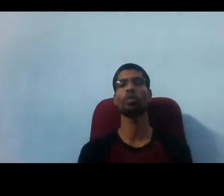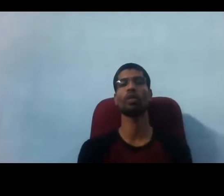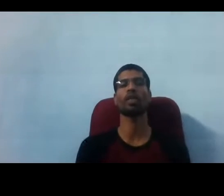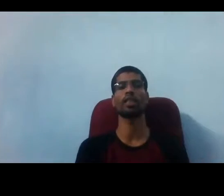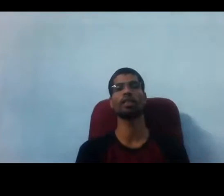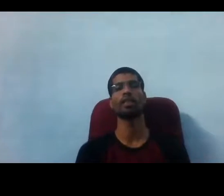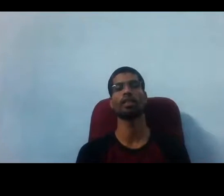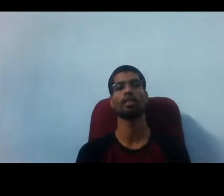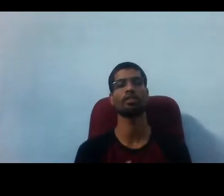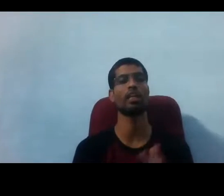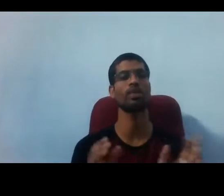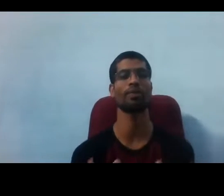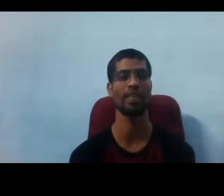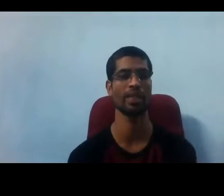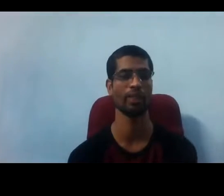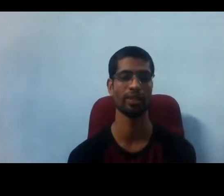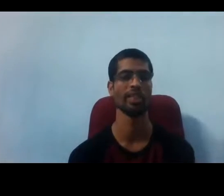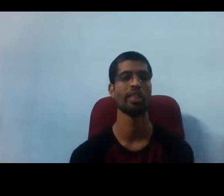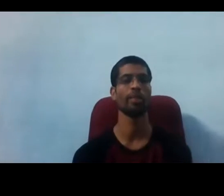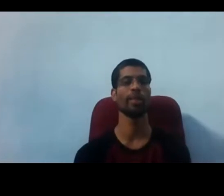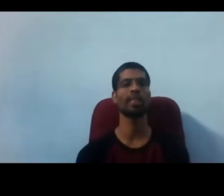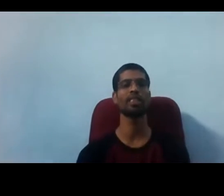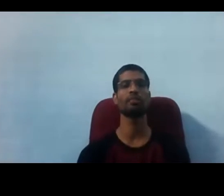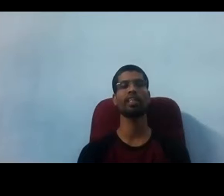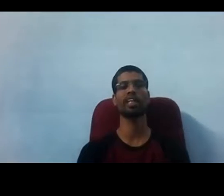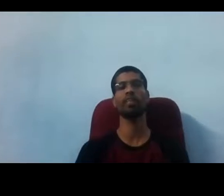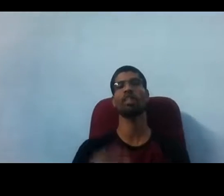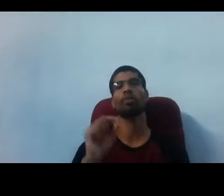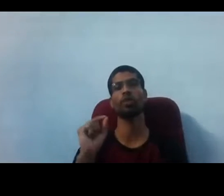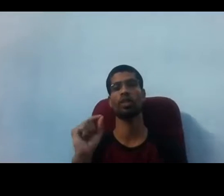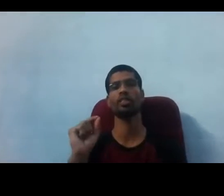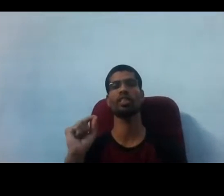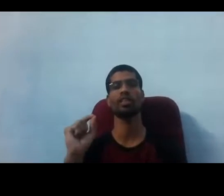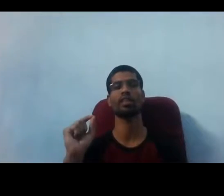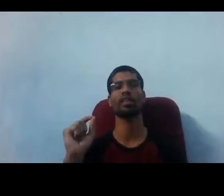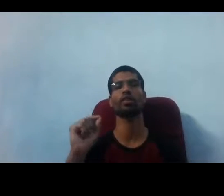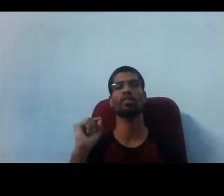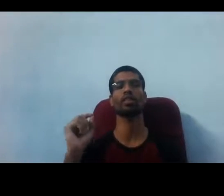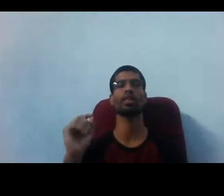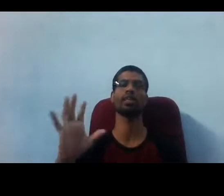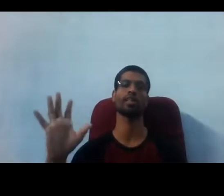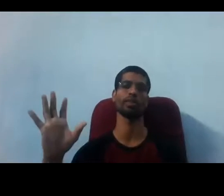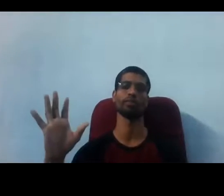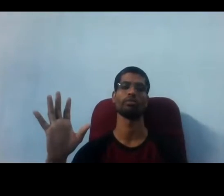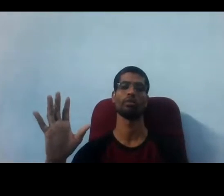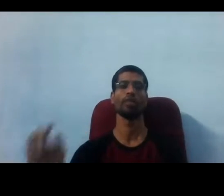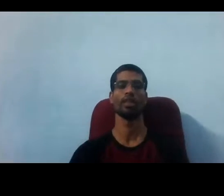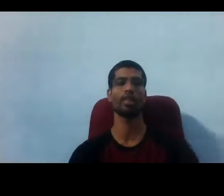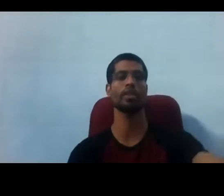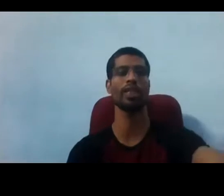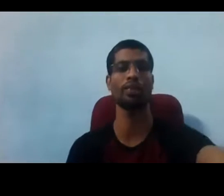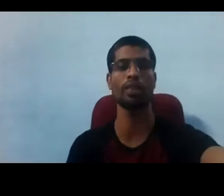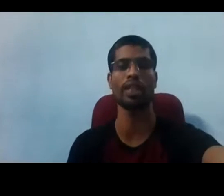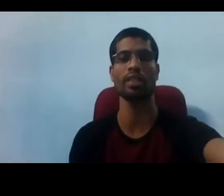हाँ, मैं आप लोगों को बोल रहा था जैसे चावल साफ करने के बारे में। ये मेटलर्जी में केवल आप लोगों को एक चीज याद रखना है, तो रसोई घर का काम है।